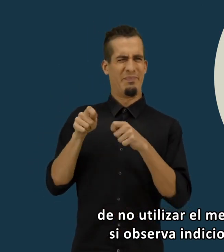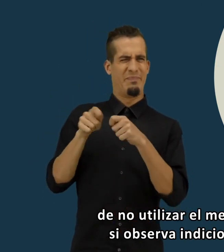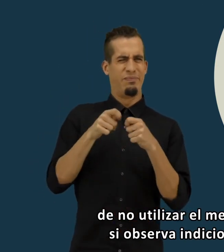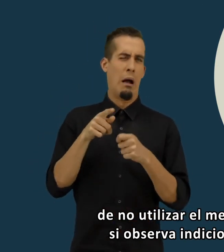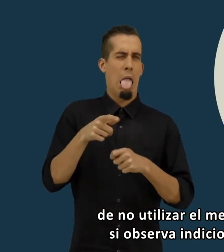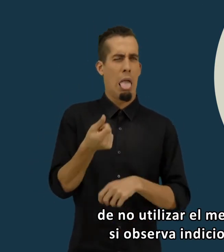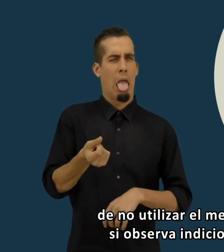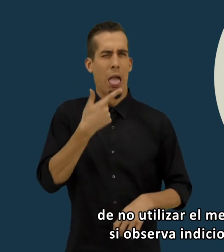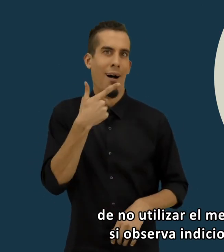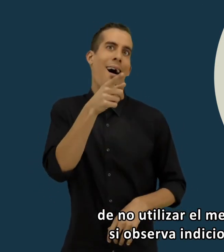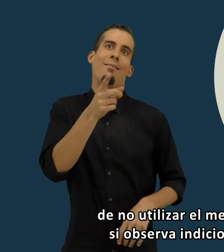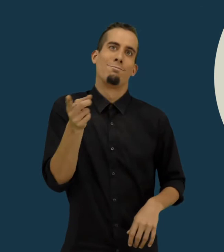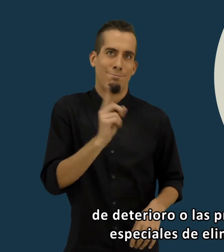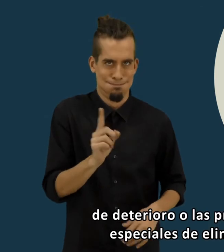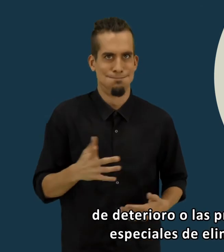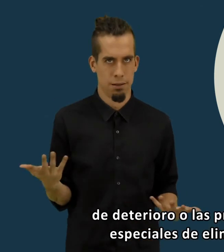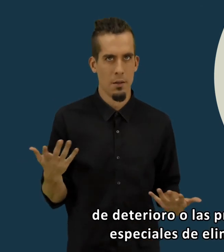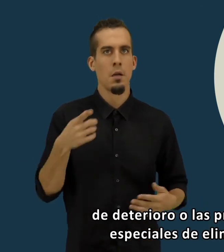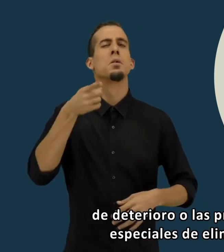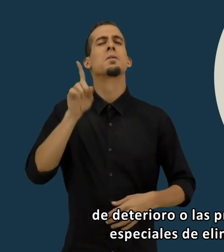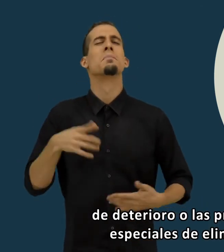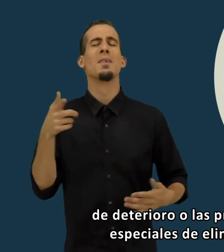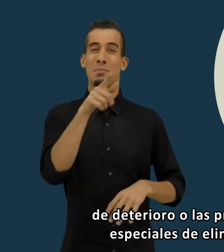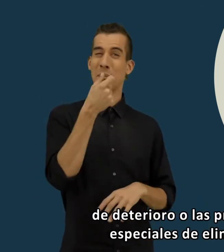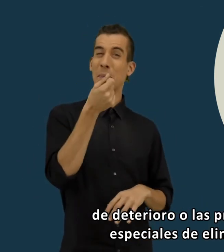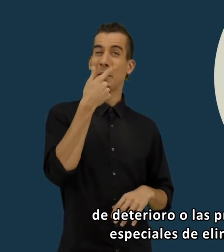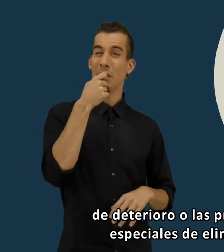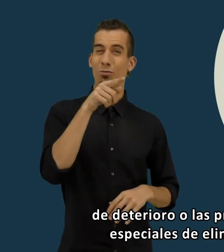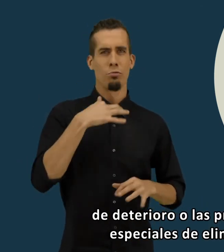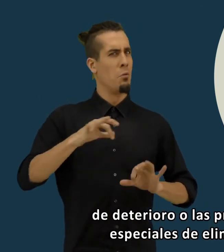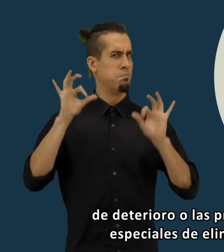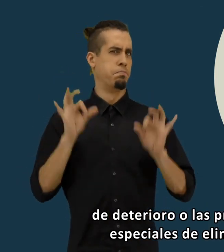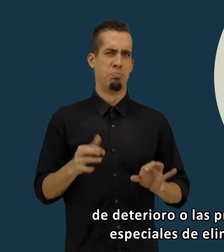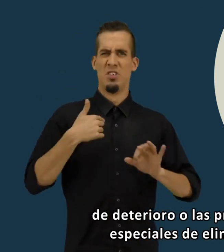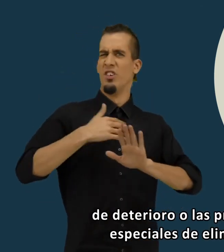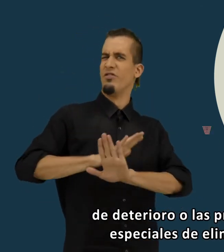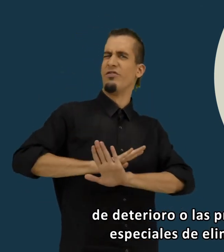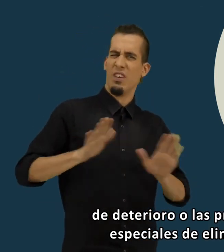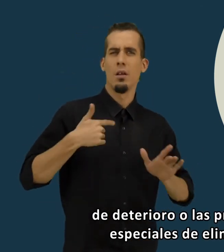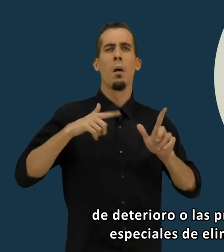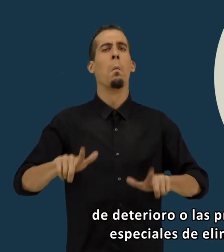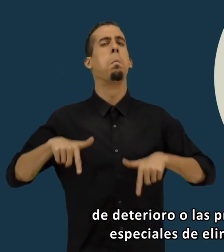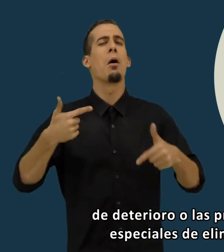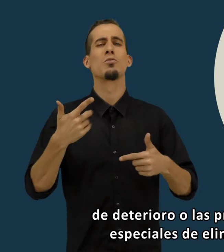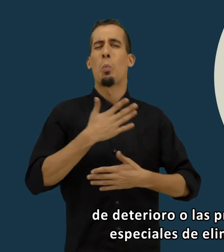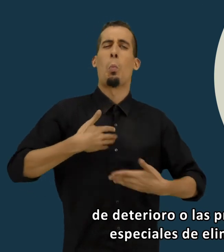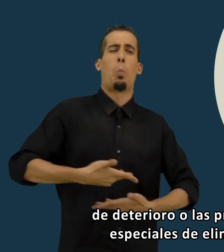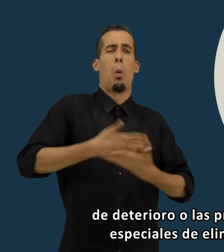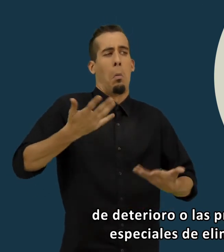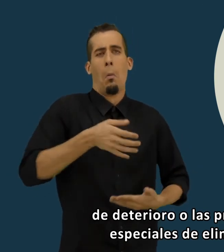de no utilizar el medicamento si observa indicios visibles de deterioro o las precauciones especiales